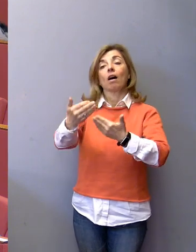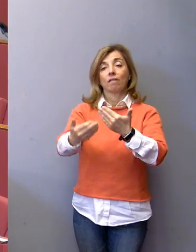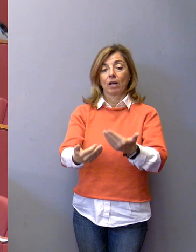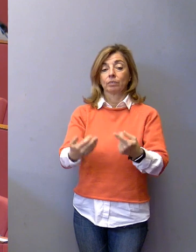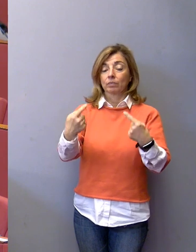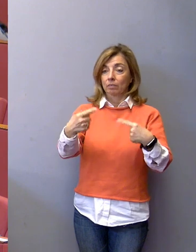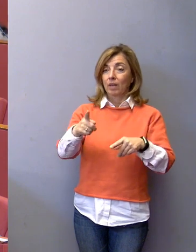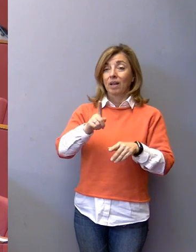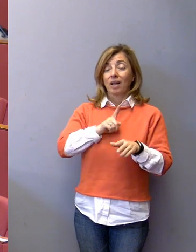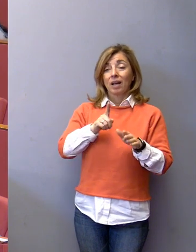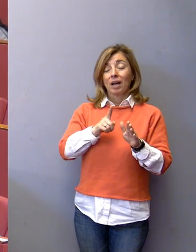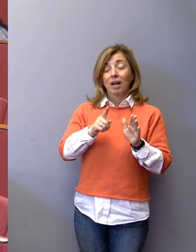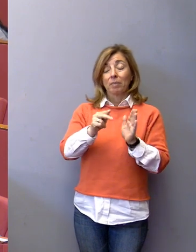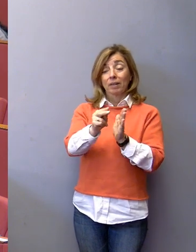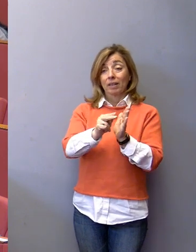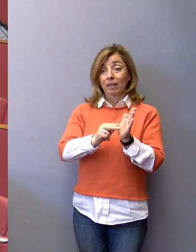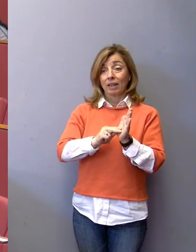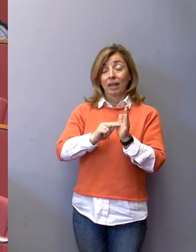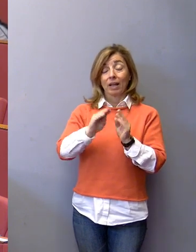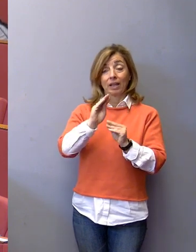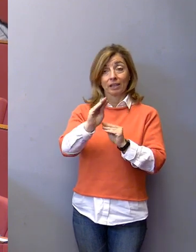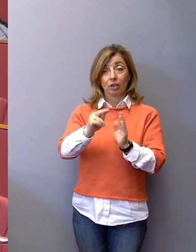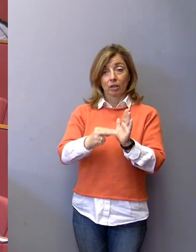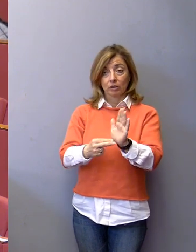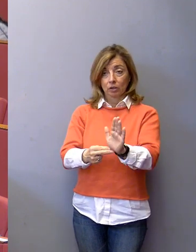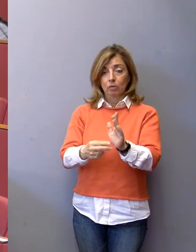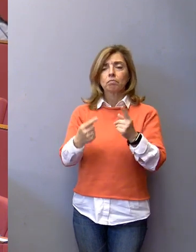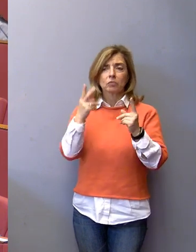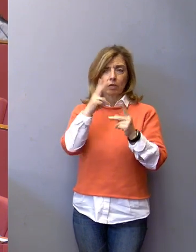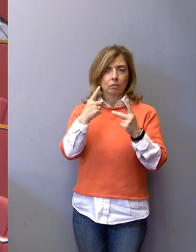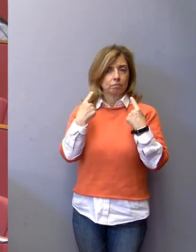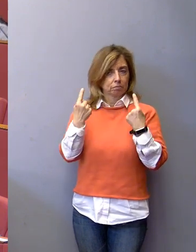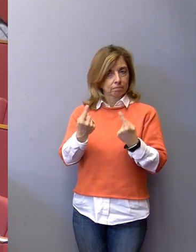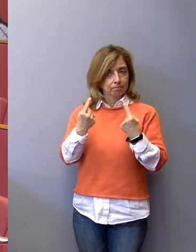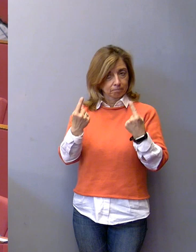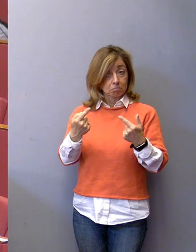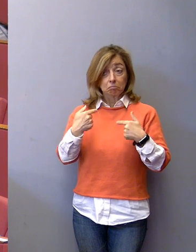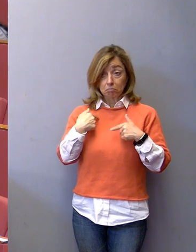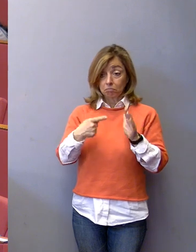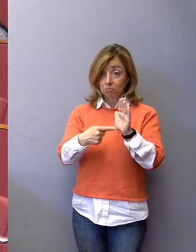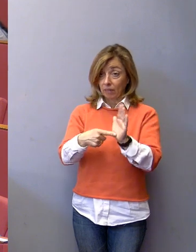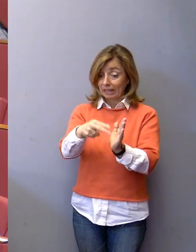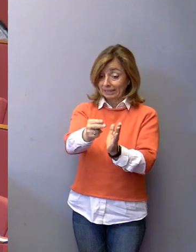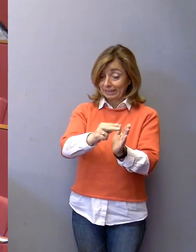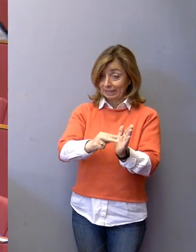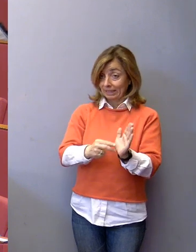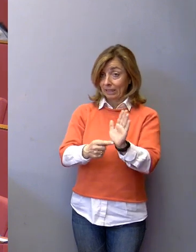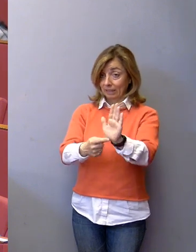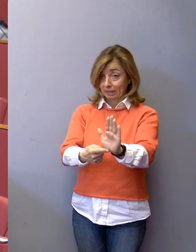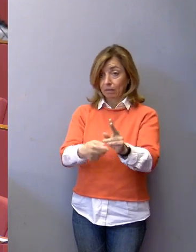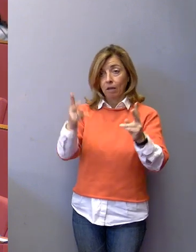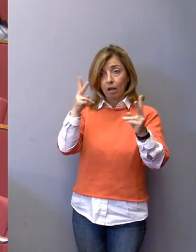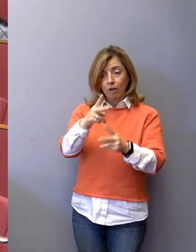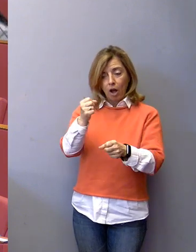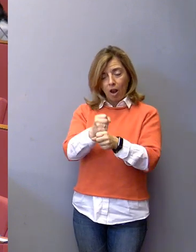interrogazione che ha atteso un po' mi ho presentato una anche in forma scritta è che L'opera è tragicamente in ritardo